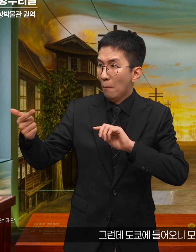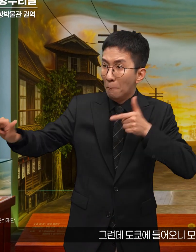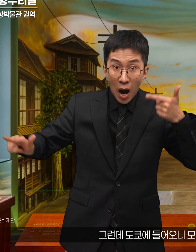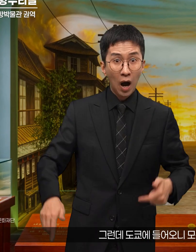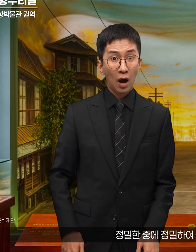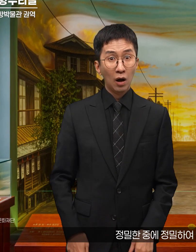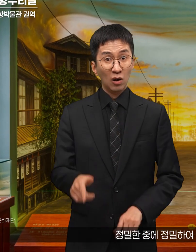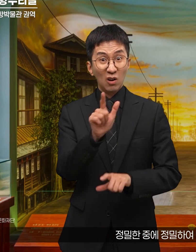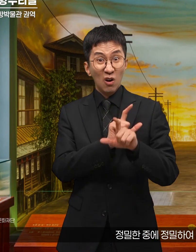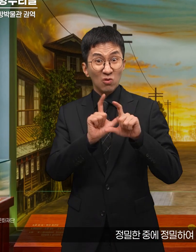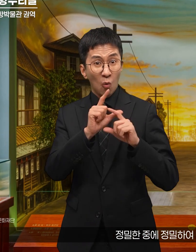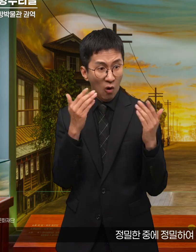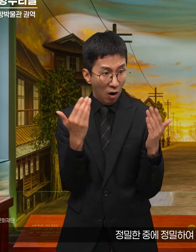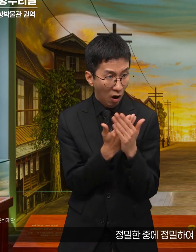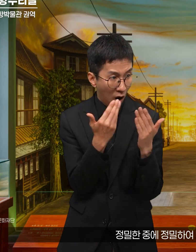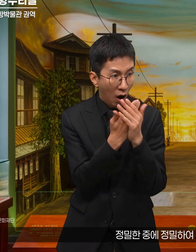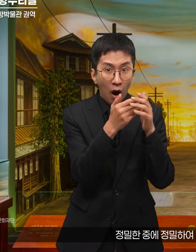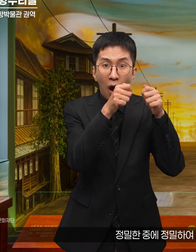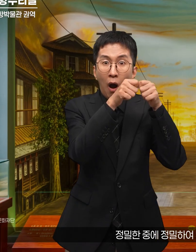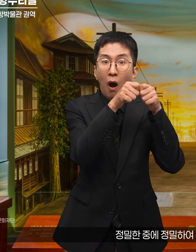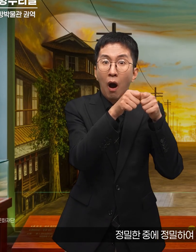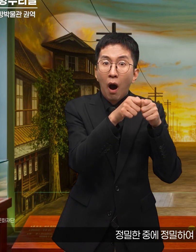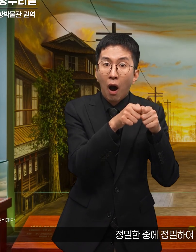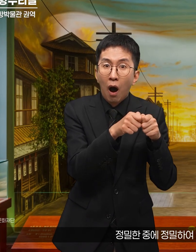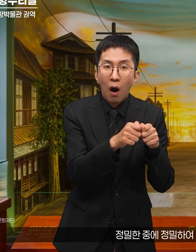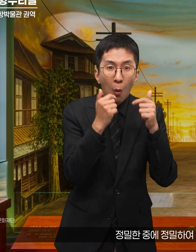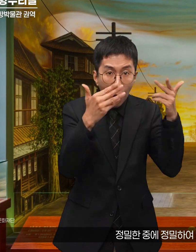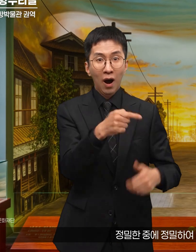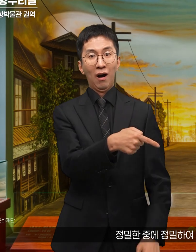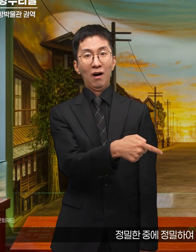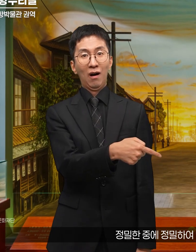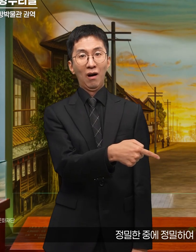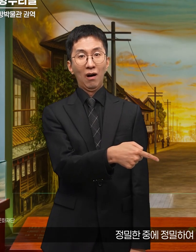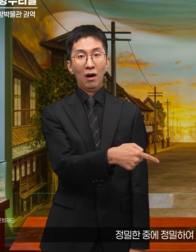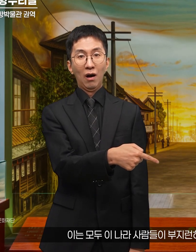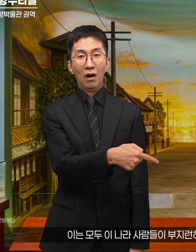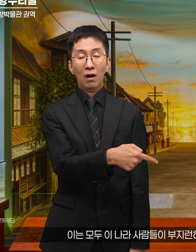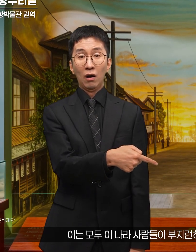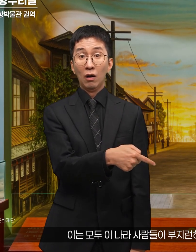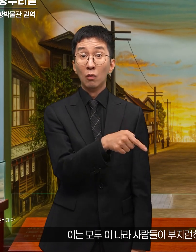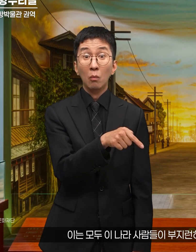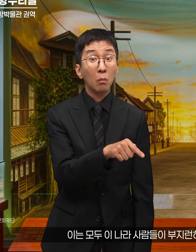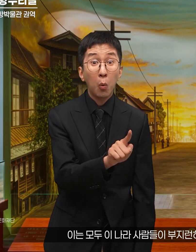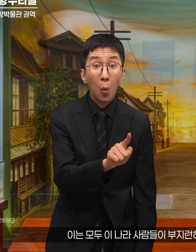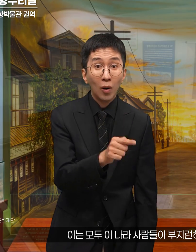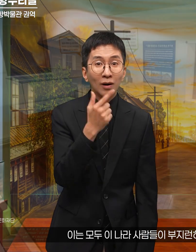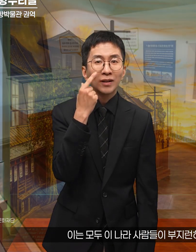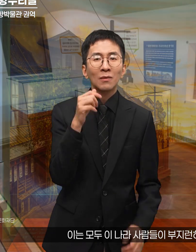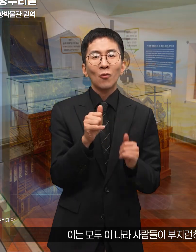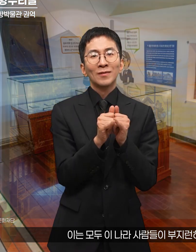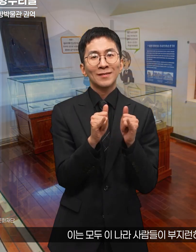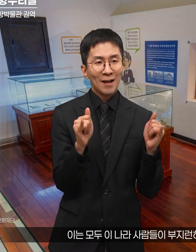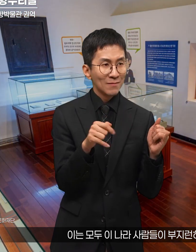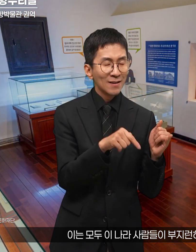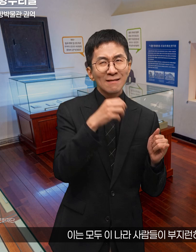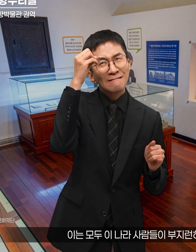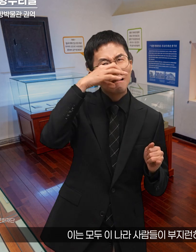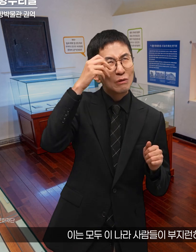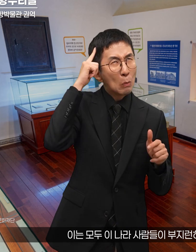배치가 정밀한 중에 정밀하여 날로 새롭다. 이는 모두 이 나라 사람들이 부지런히